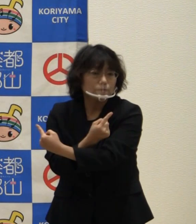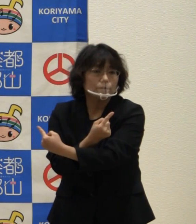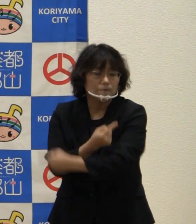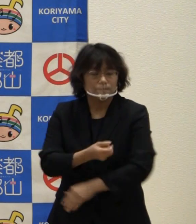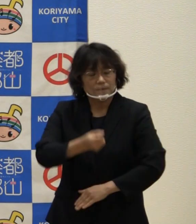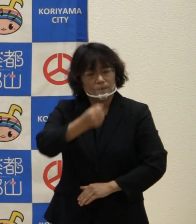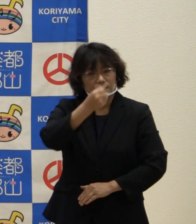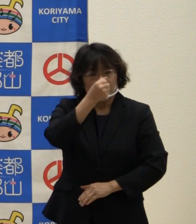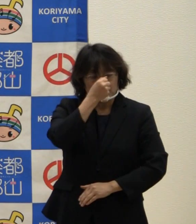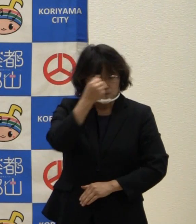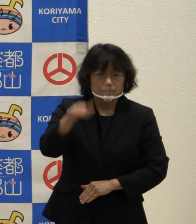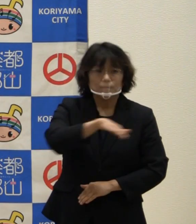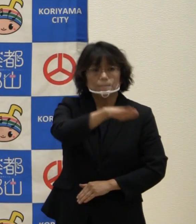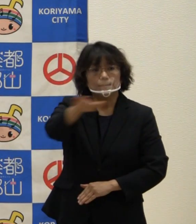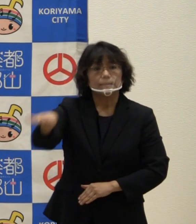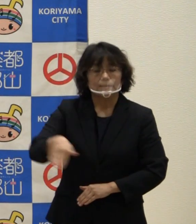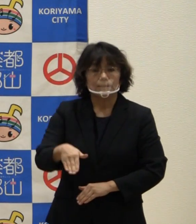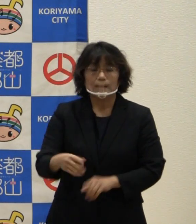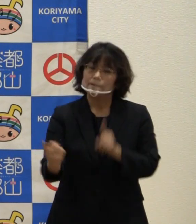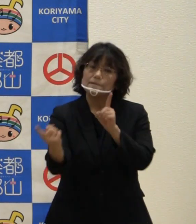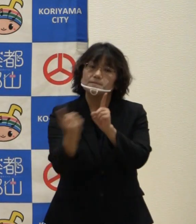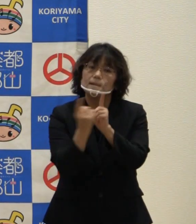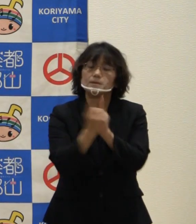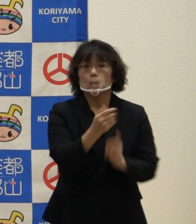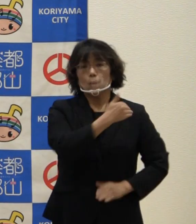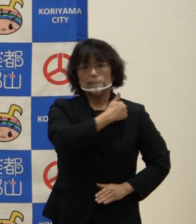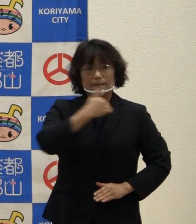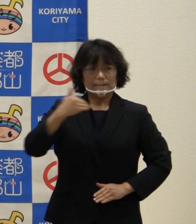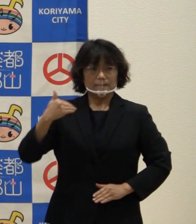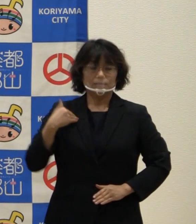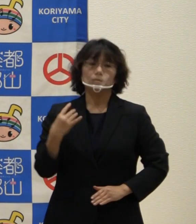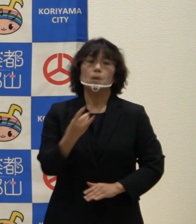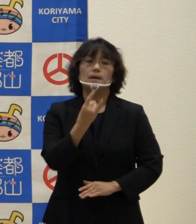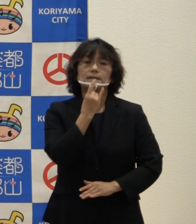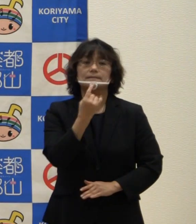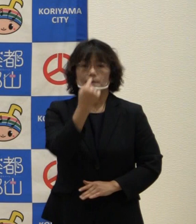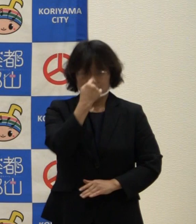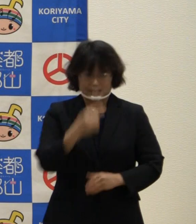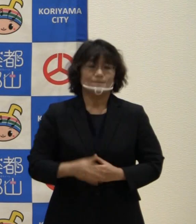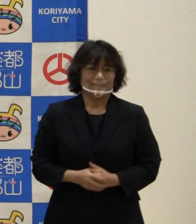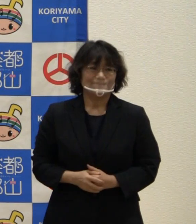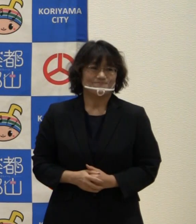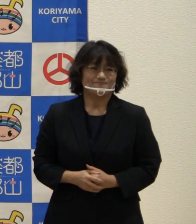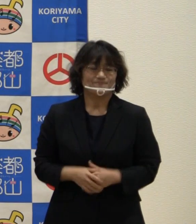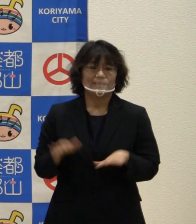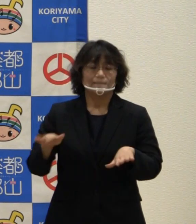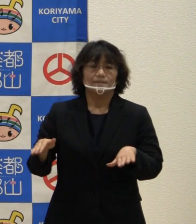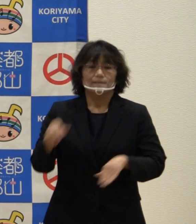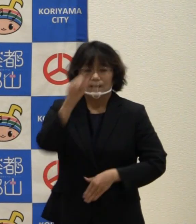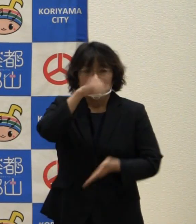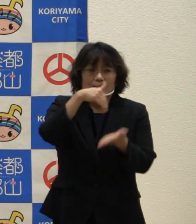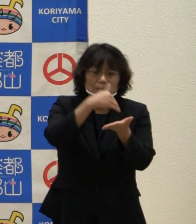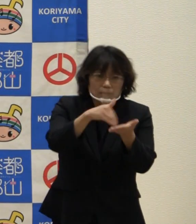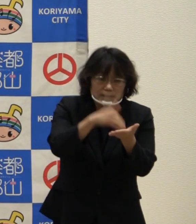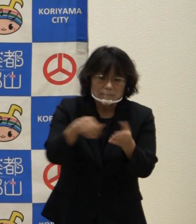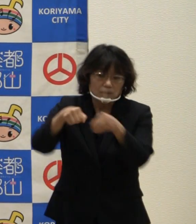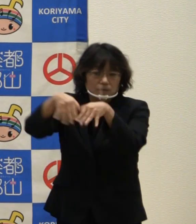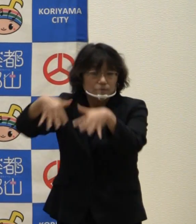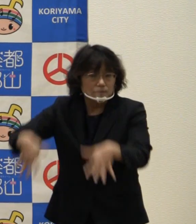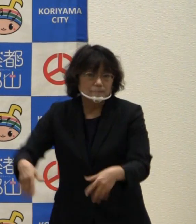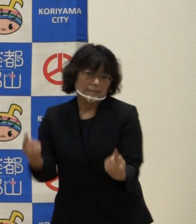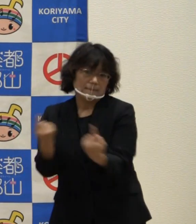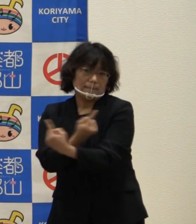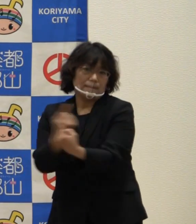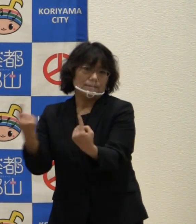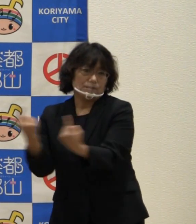と期待をしているところでございます。以上が予算と組織改正の概要でございます。ど